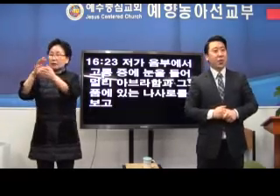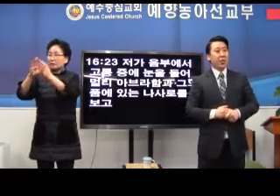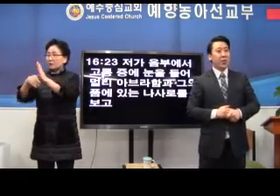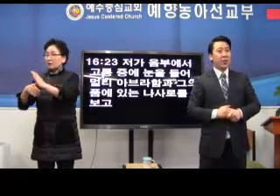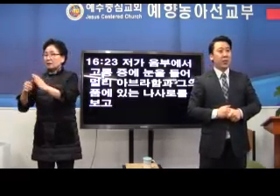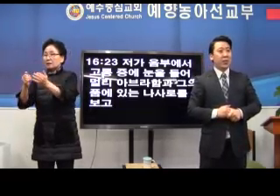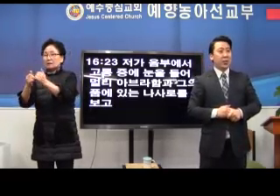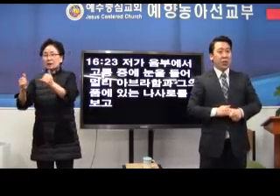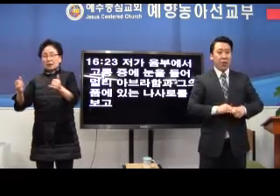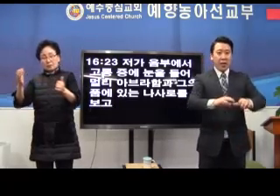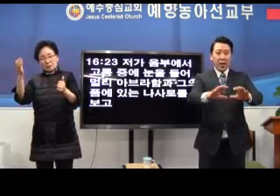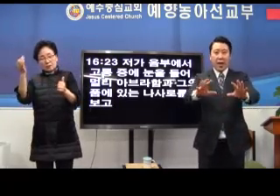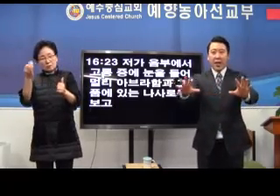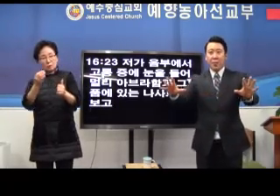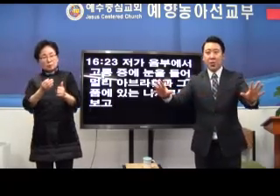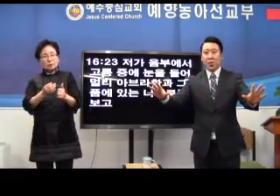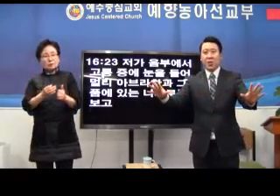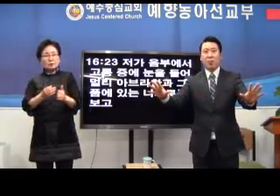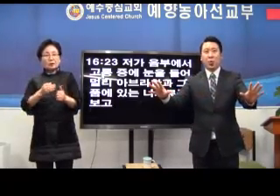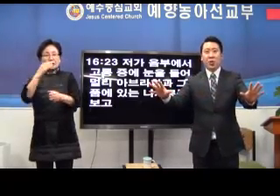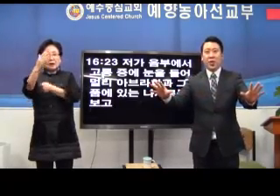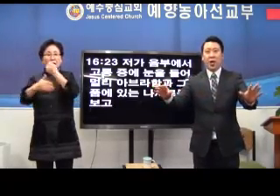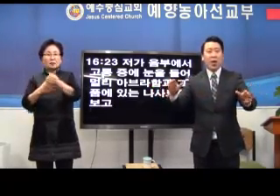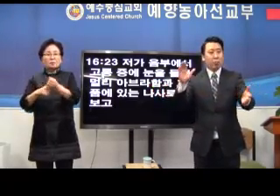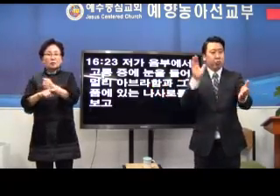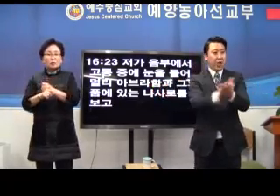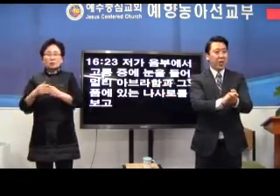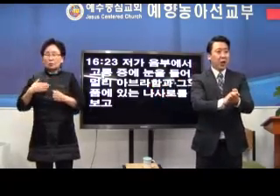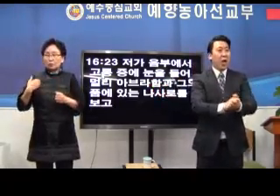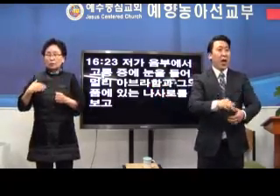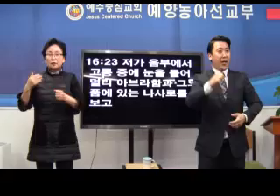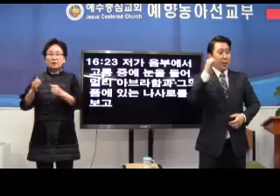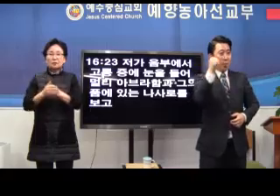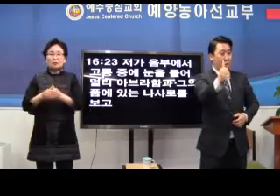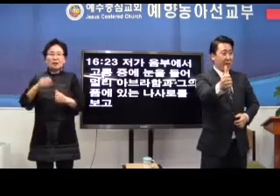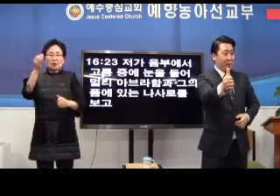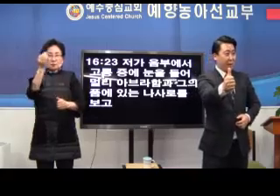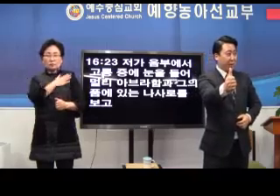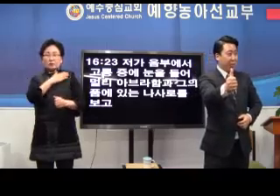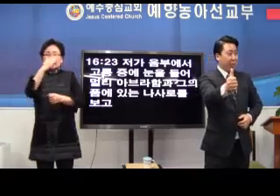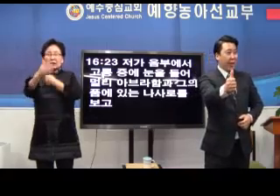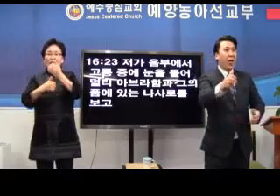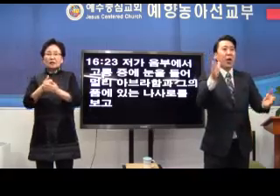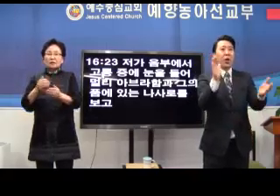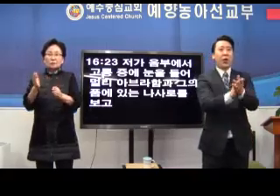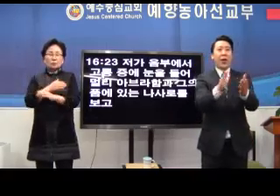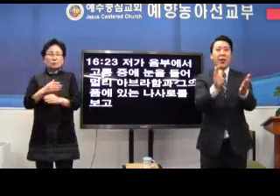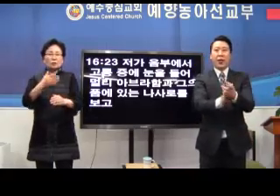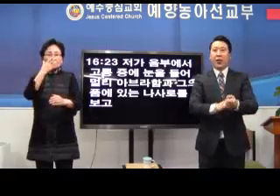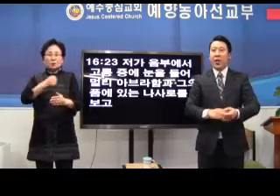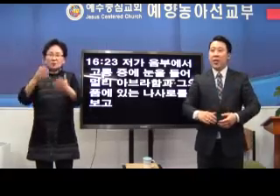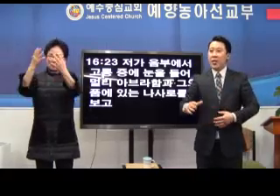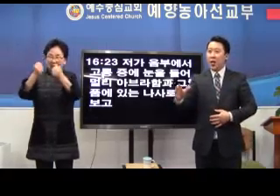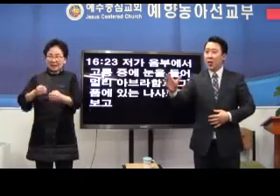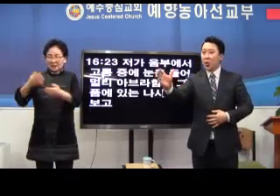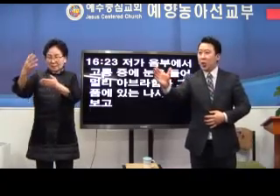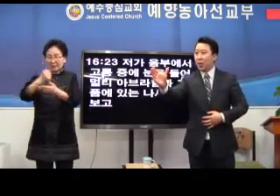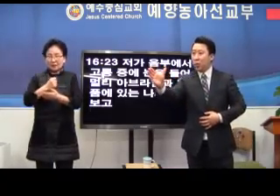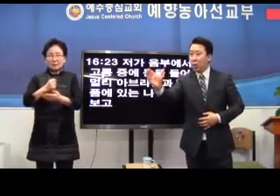사람들은 이 하나님의 뜻을 잘 모르니까 부자는 하나님 복을 많이 받았기 때문에 그의 애들한테 야, 저